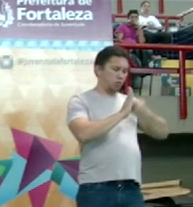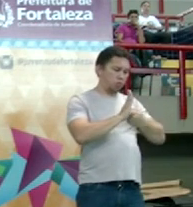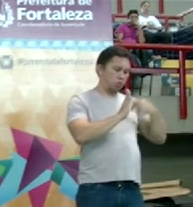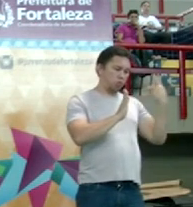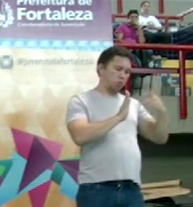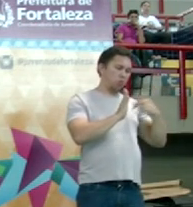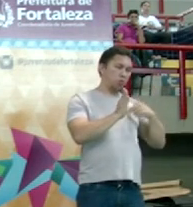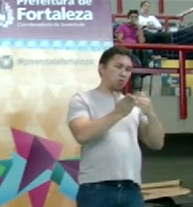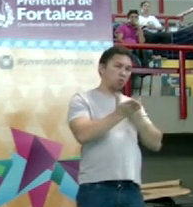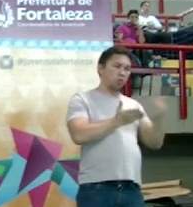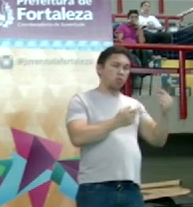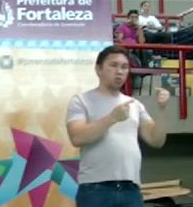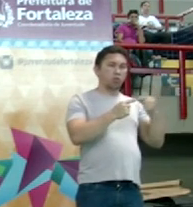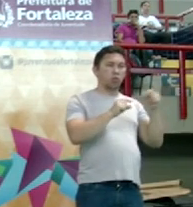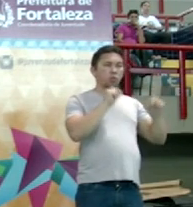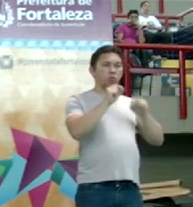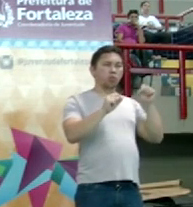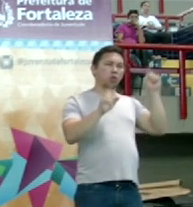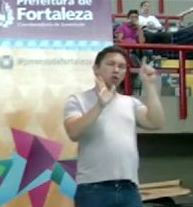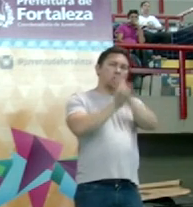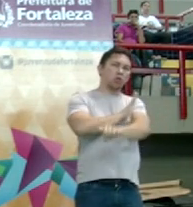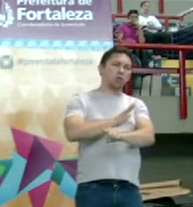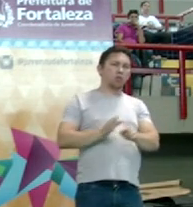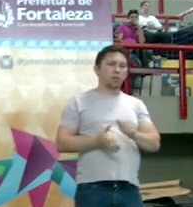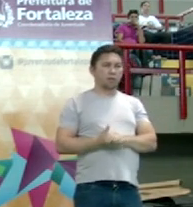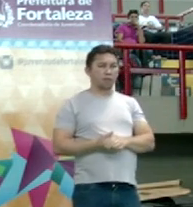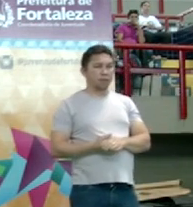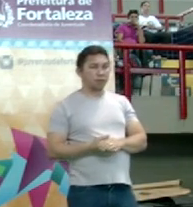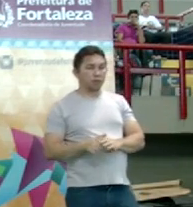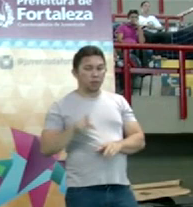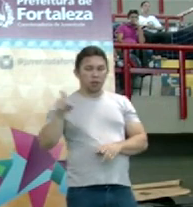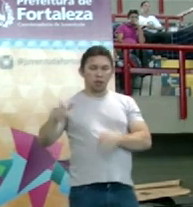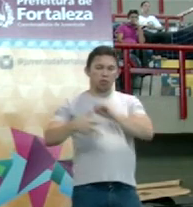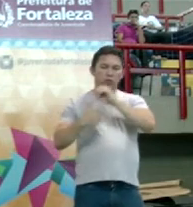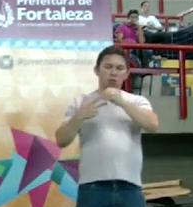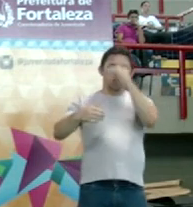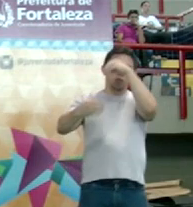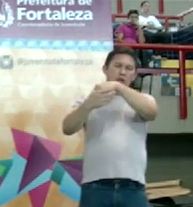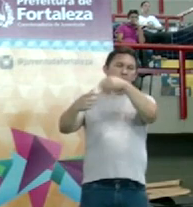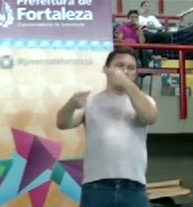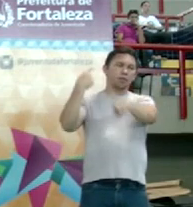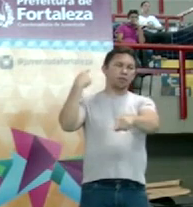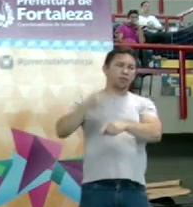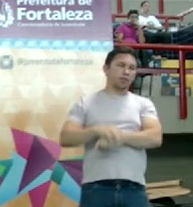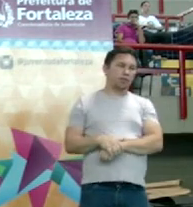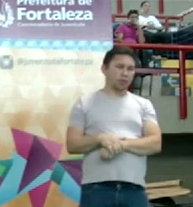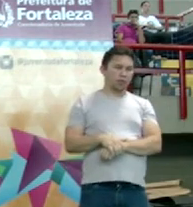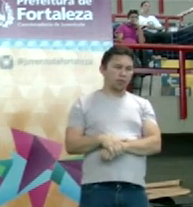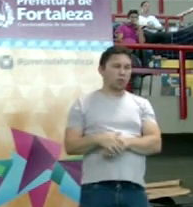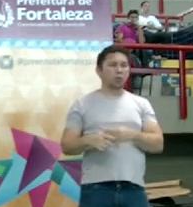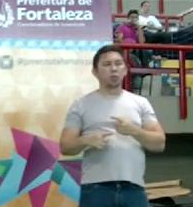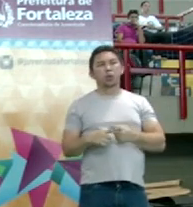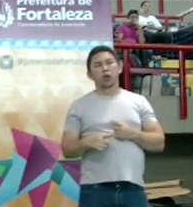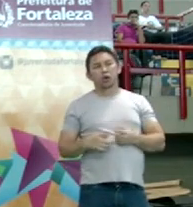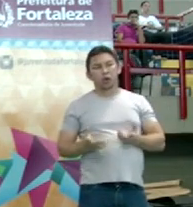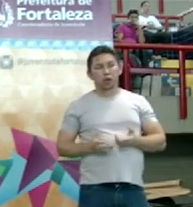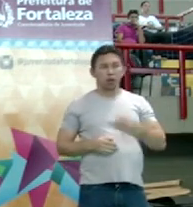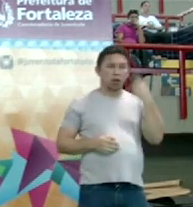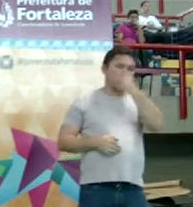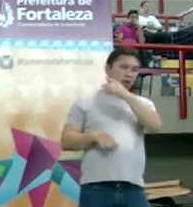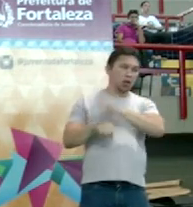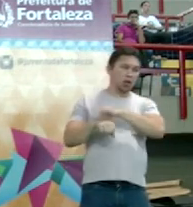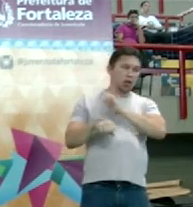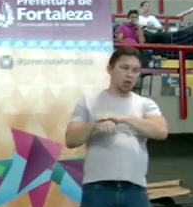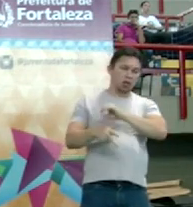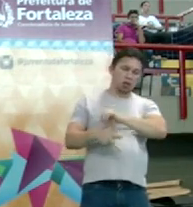maneiras, começar a redação com a pergunta: no Enem não pode. Por que que não pode? Porque o